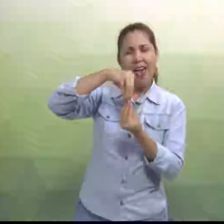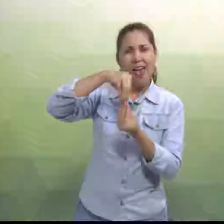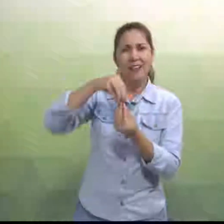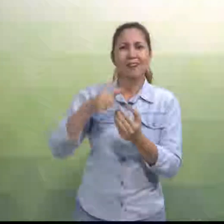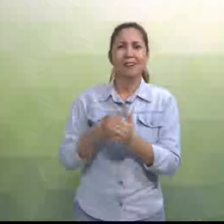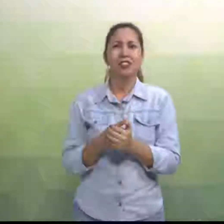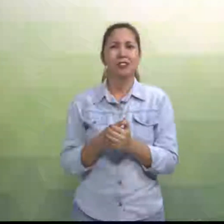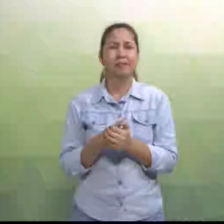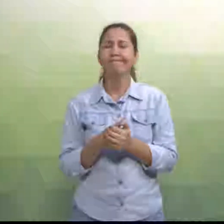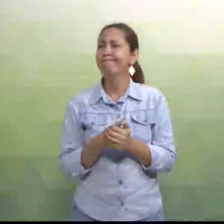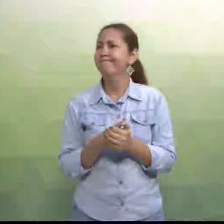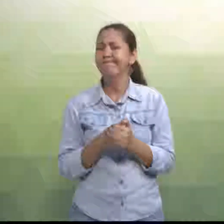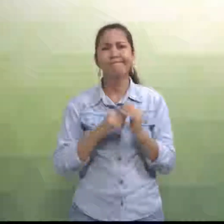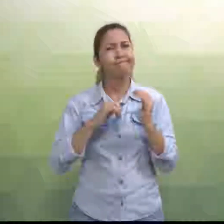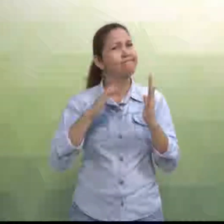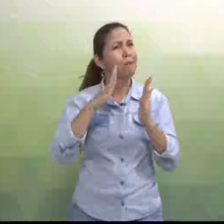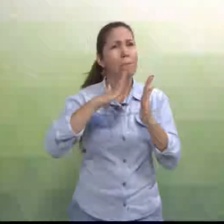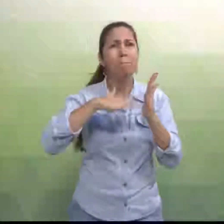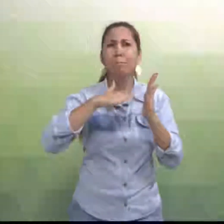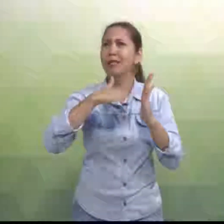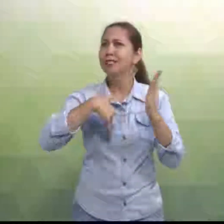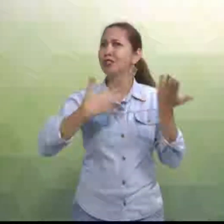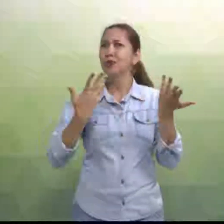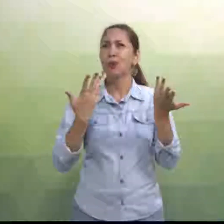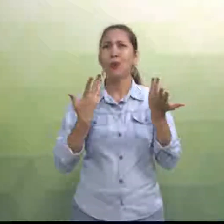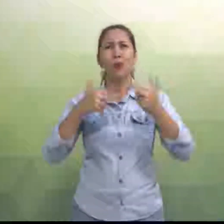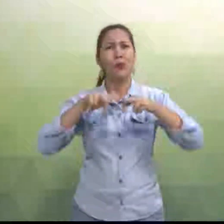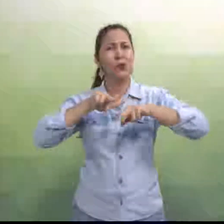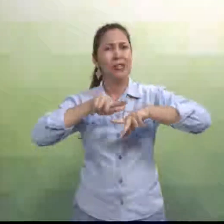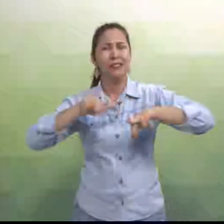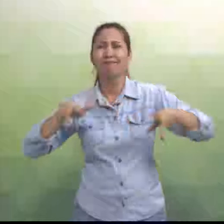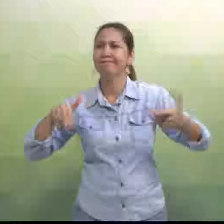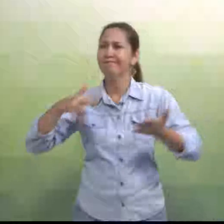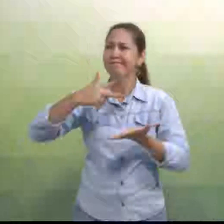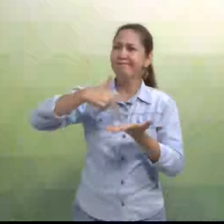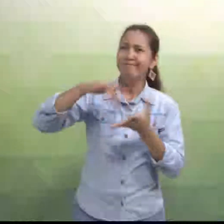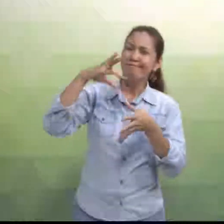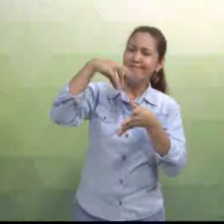Segundo item, artes, pinturas, dentre outras, danças.